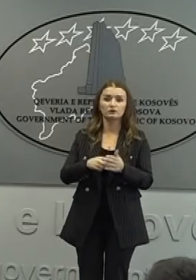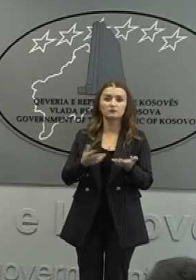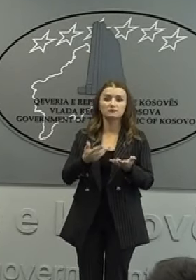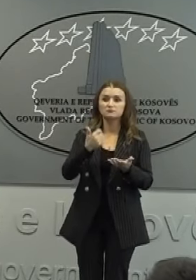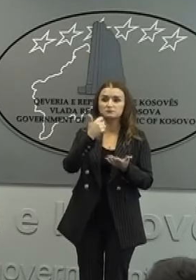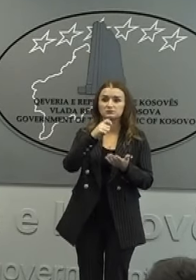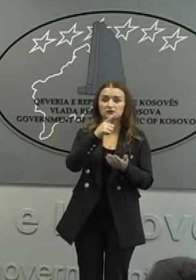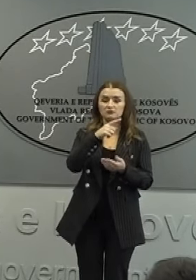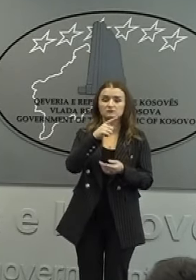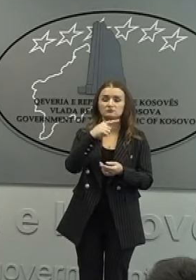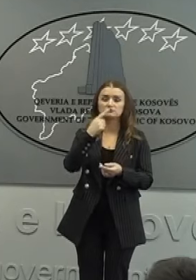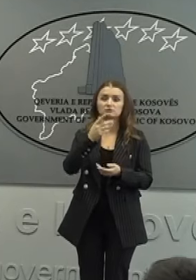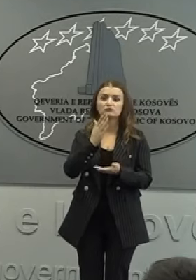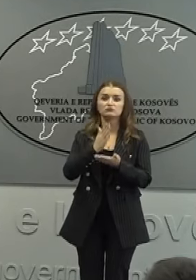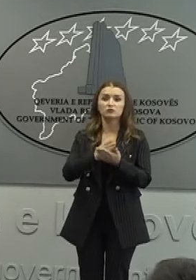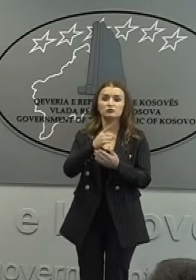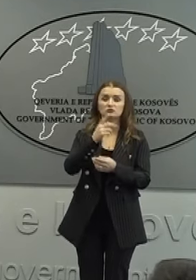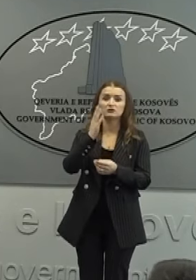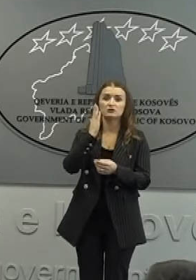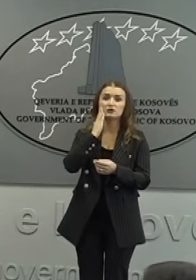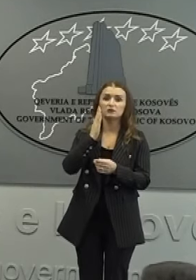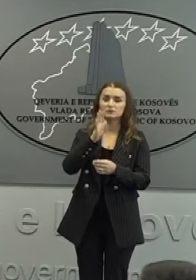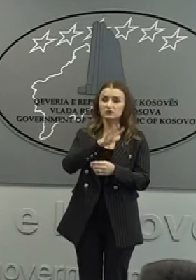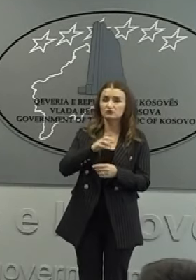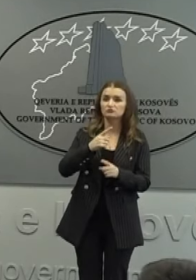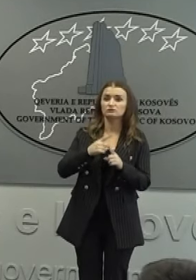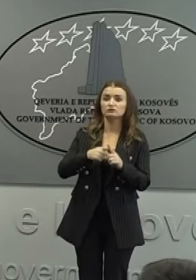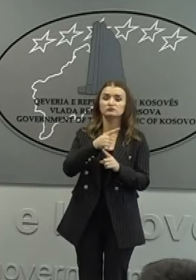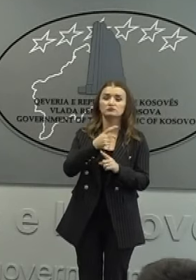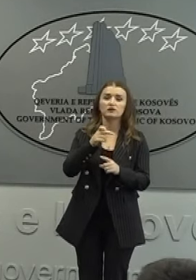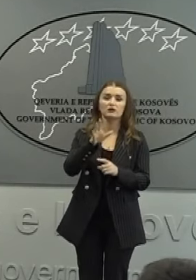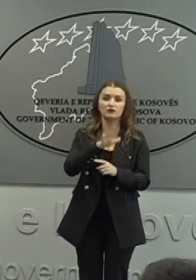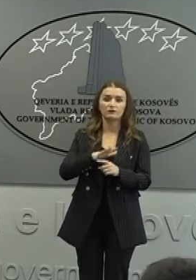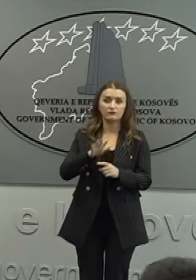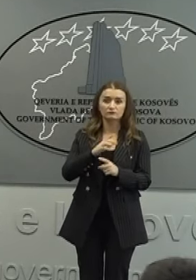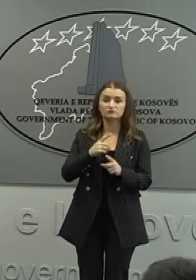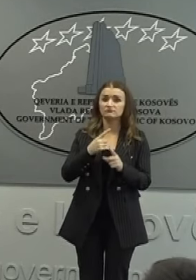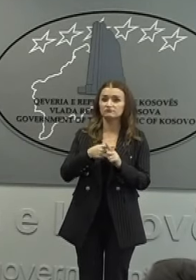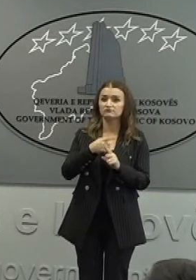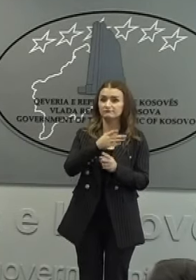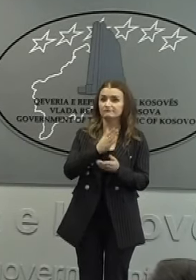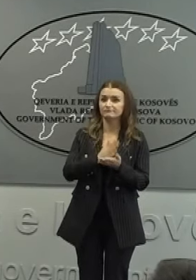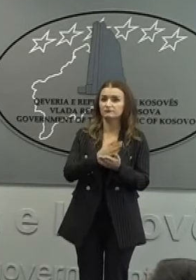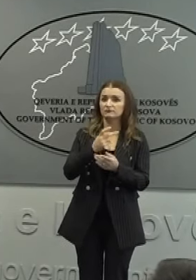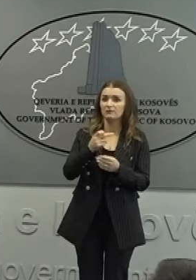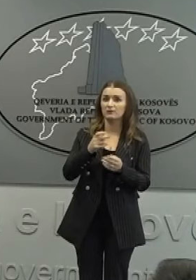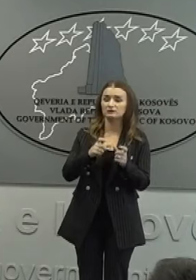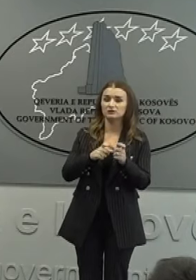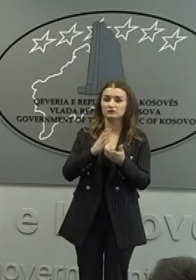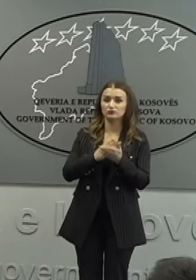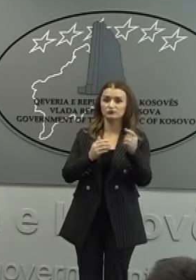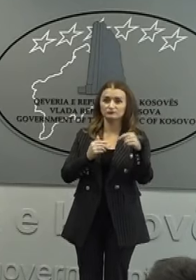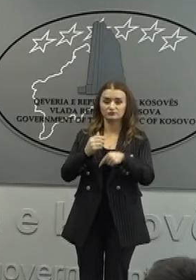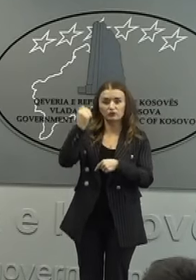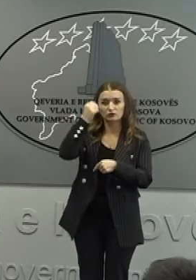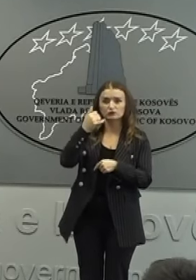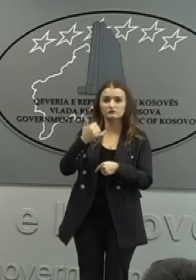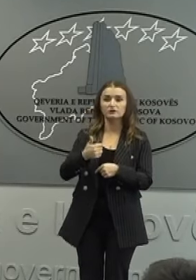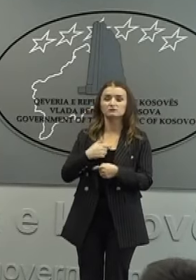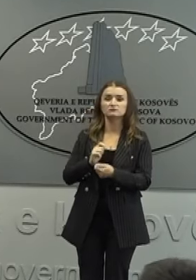Shtetet e Bashkuara të Amerikës, Bashkimi Evropian, por edhe vizita e fundit Emmanuel Sarrazin, e keni ndryshuar po këtë